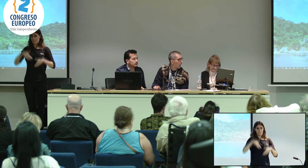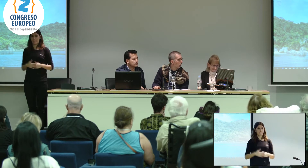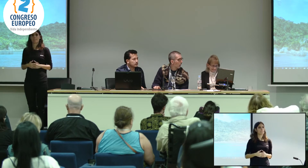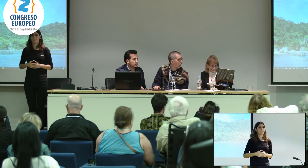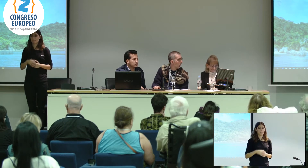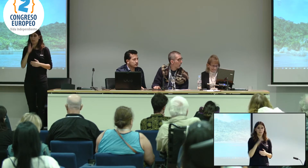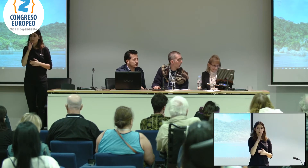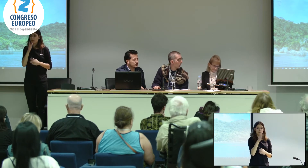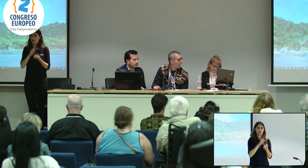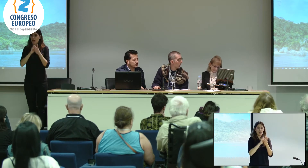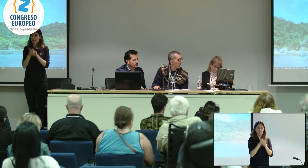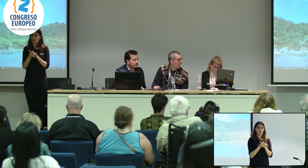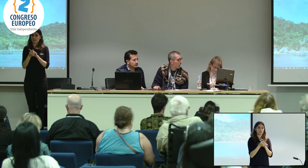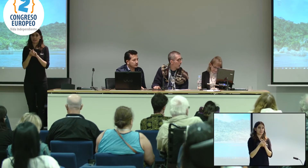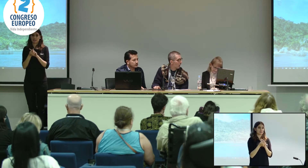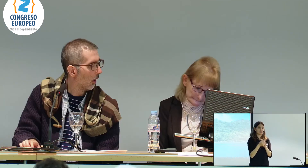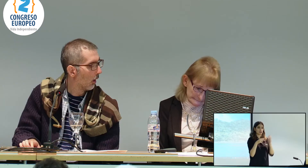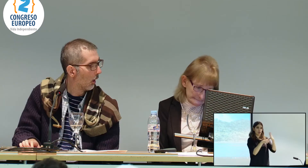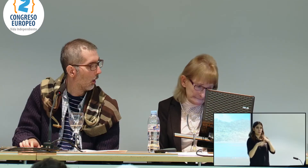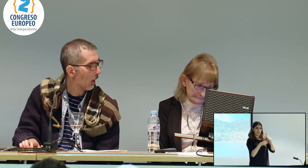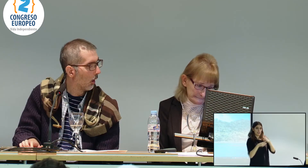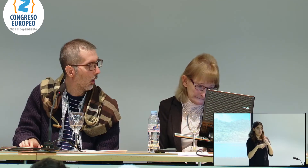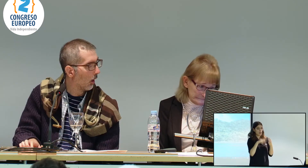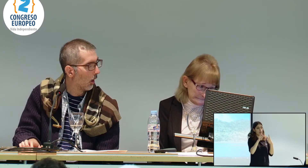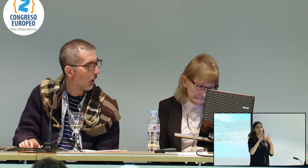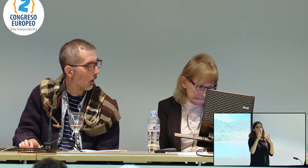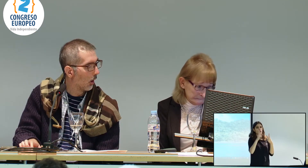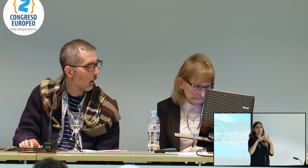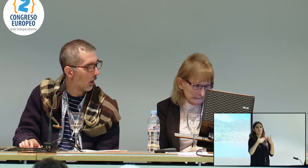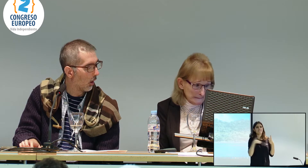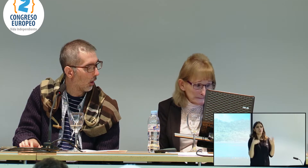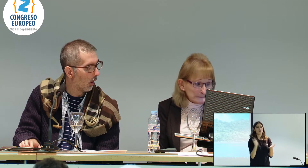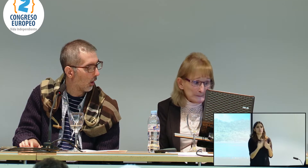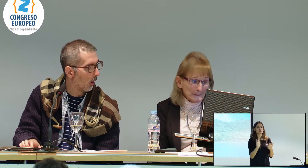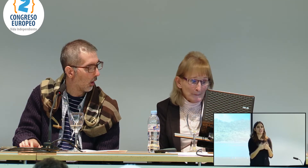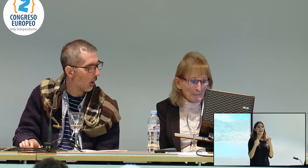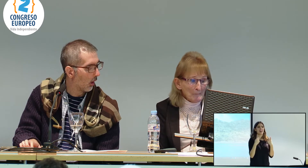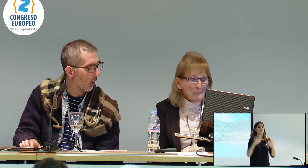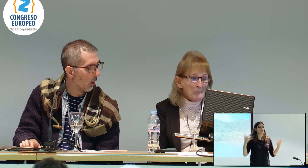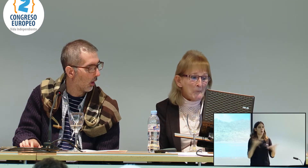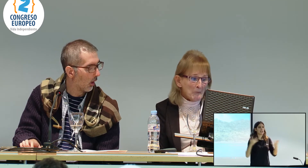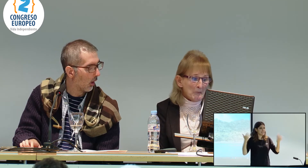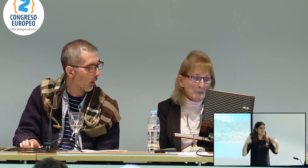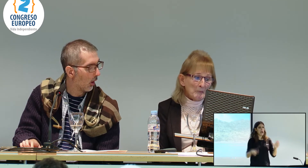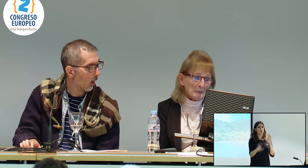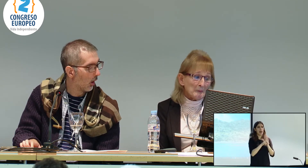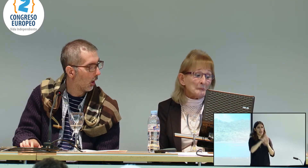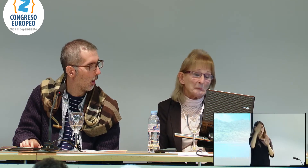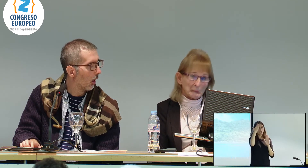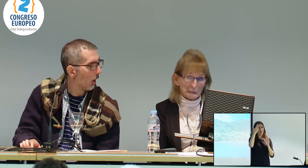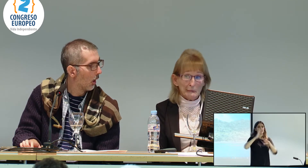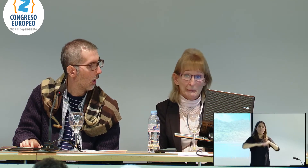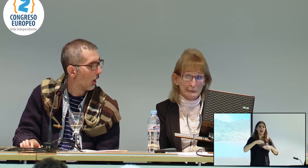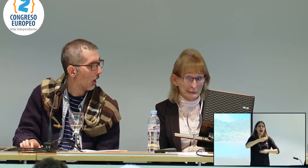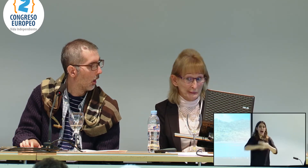el contrario, nos margina. 2. Demostrar la urgencia de contar con una ley orgánica que haga posible